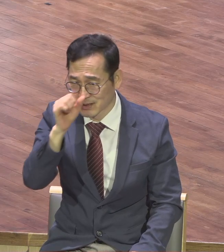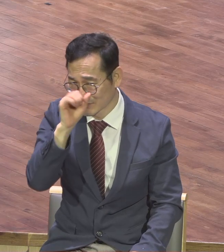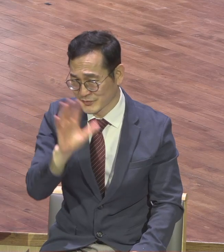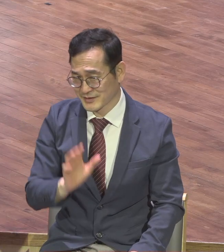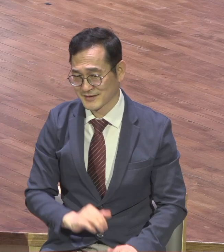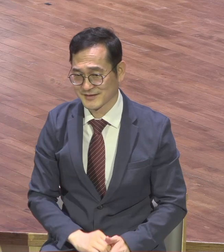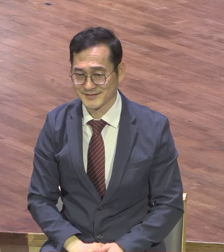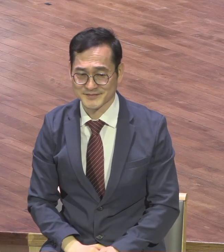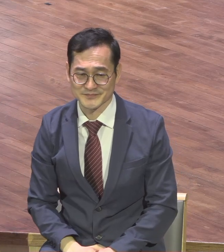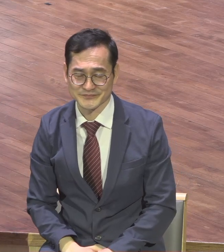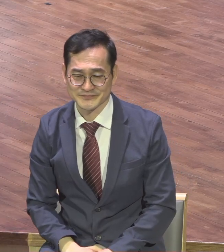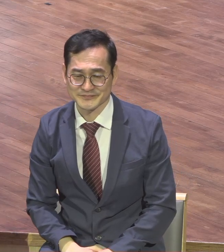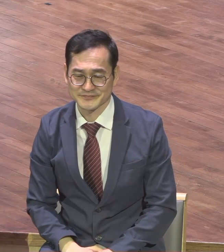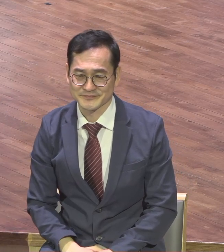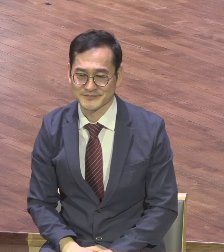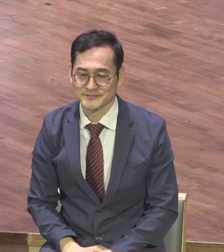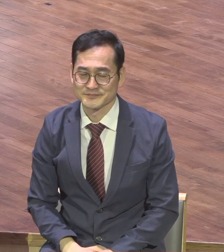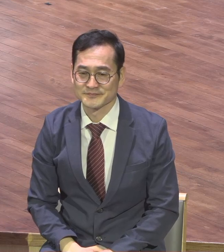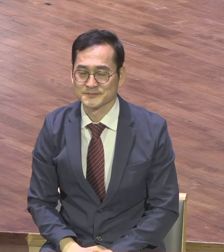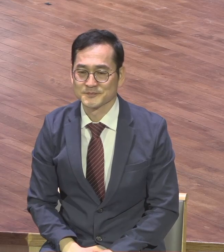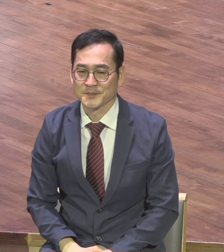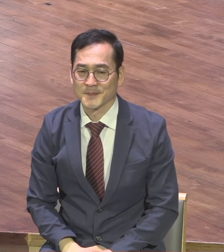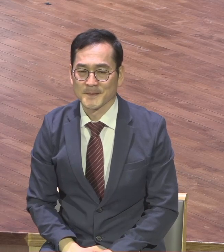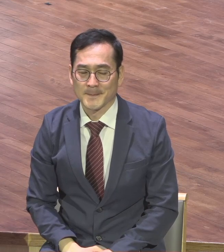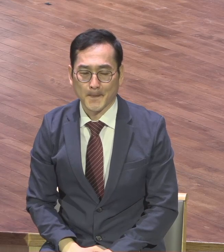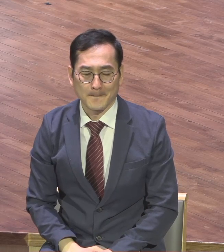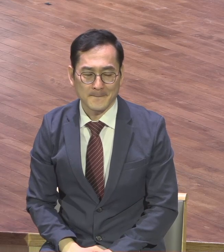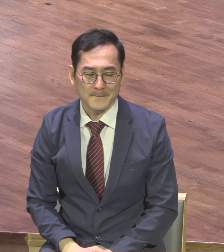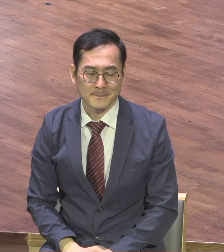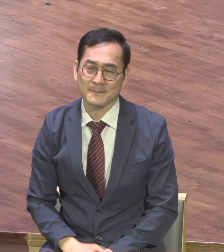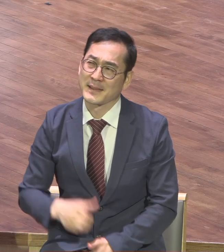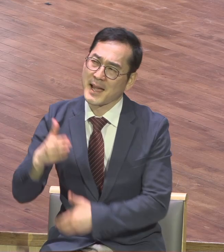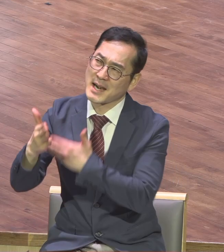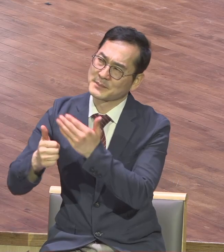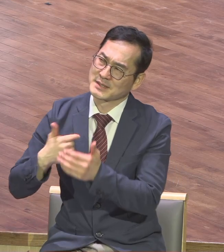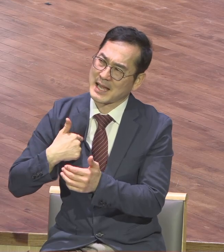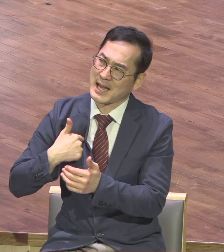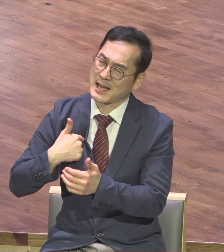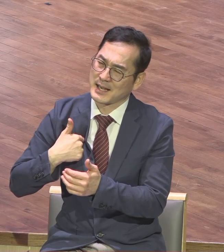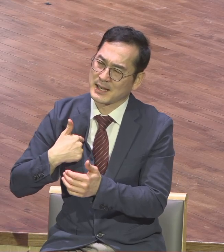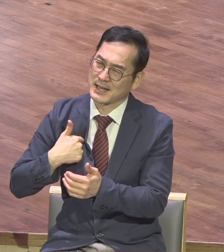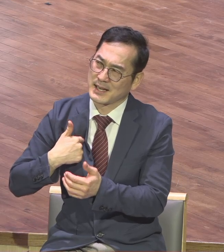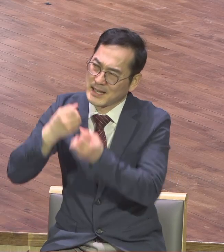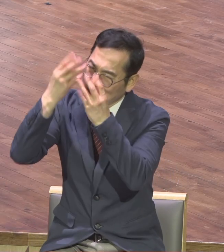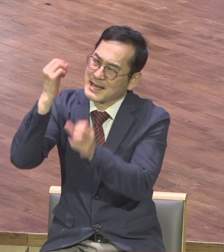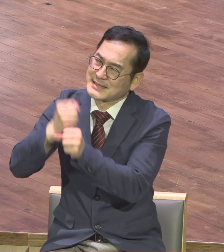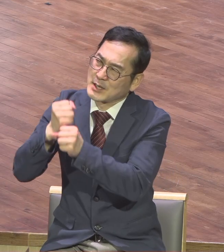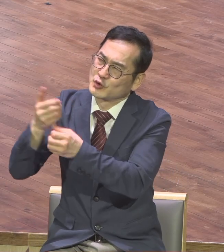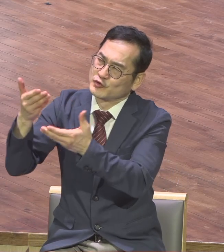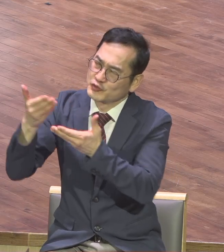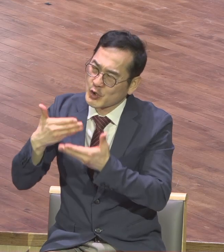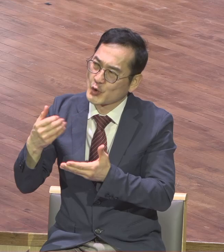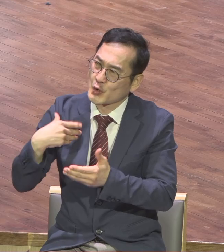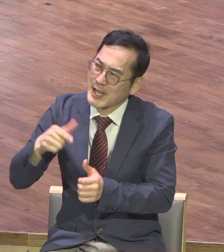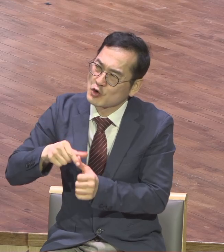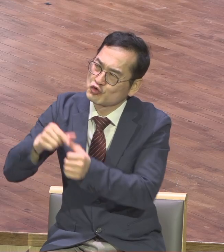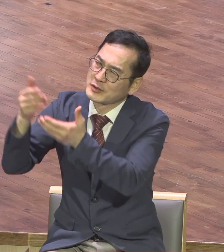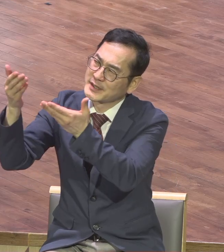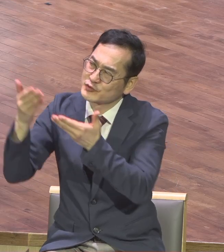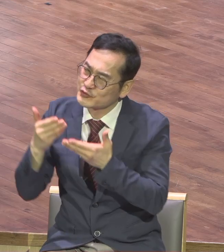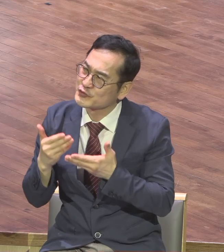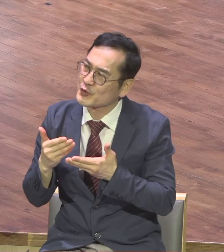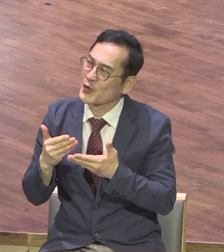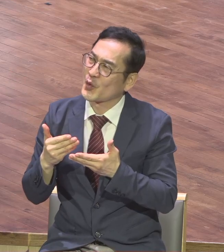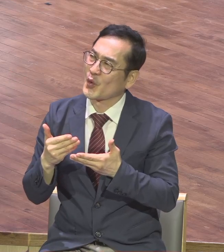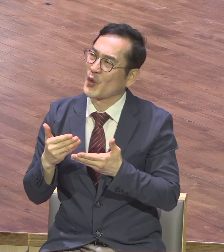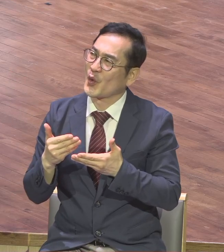그런 모습 그리 되면 안 되지요. 정말 나를 구원해 주신 그 하나님 놀라운 은혜, 이 창세기